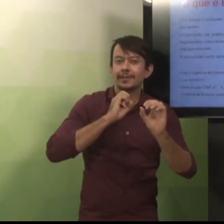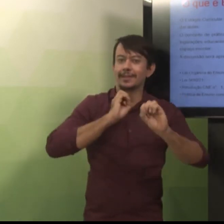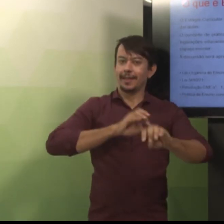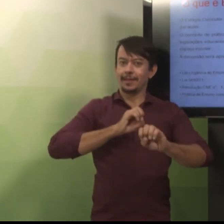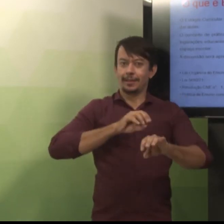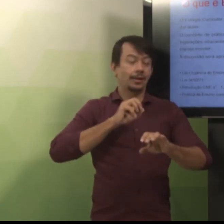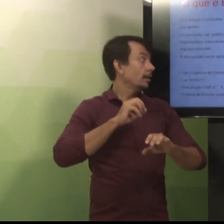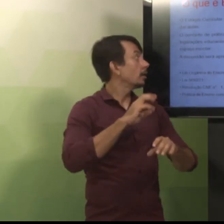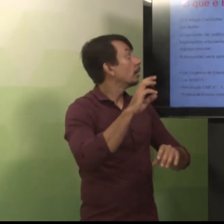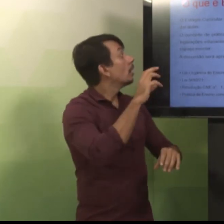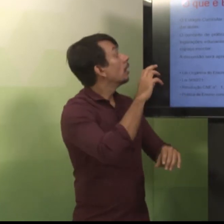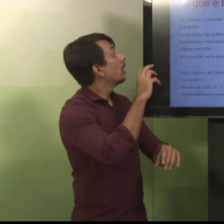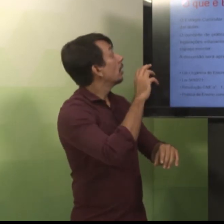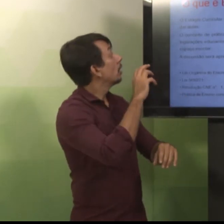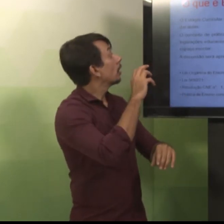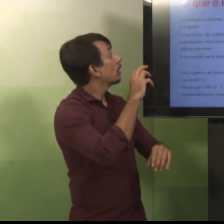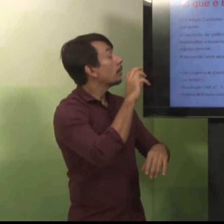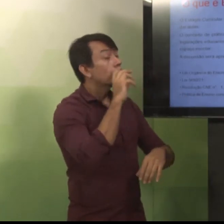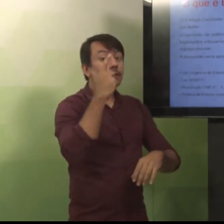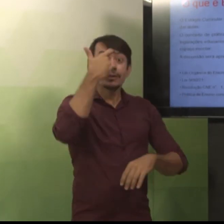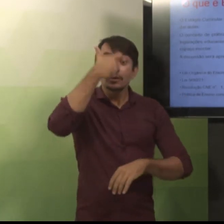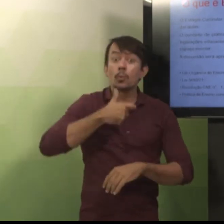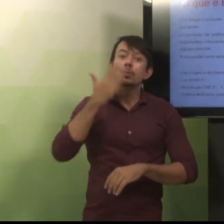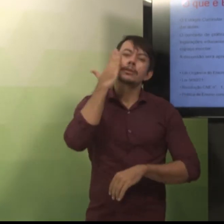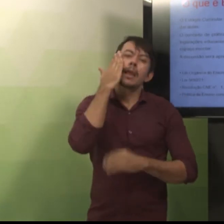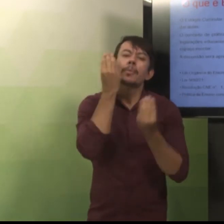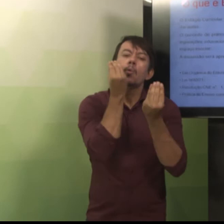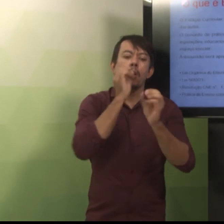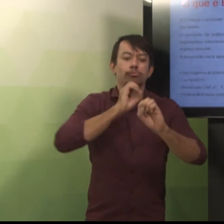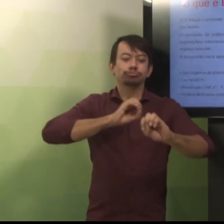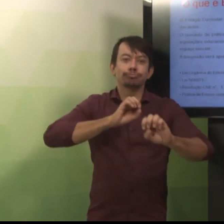prática de ensino